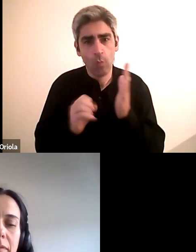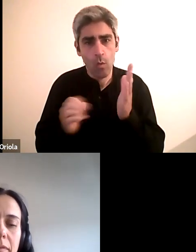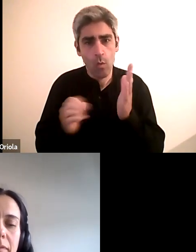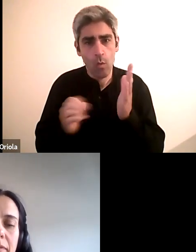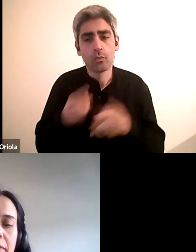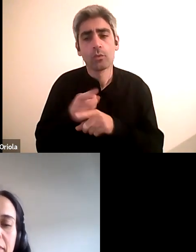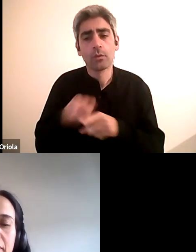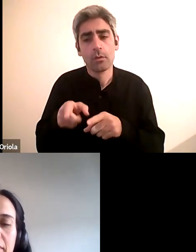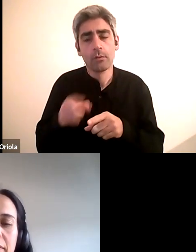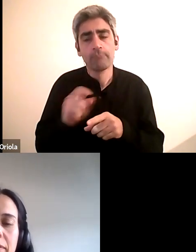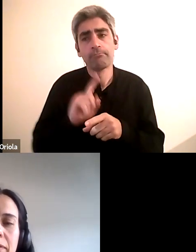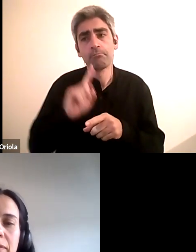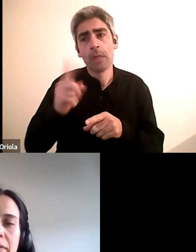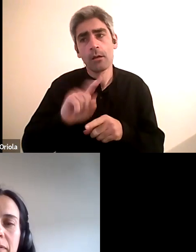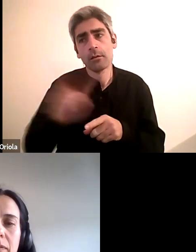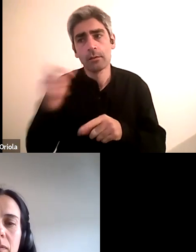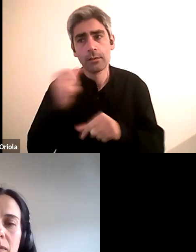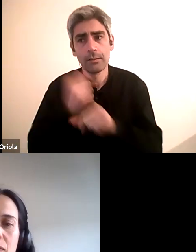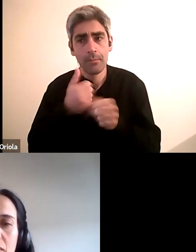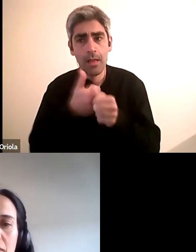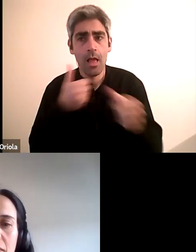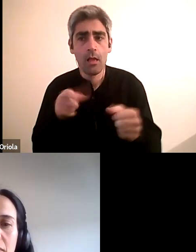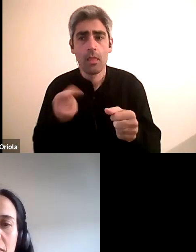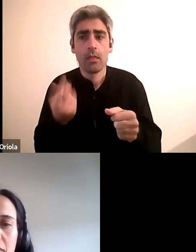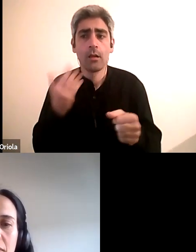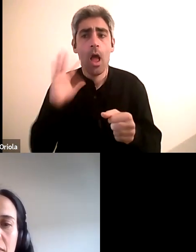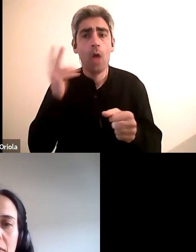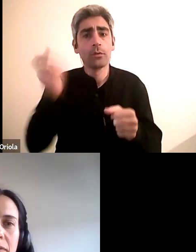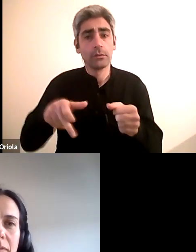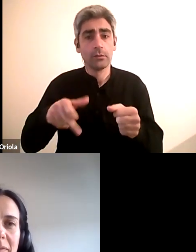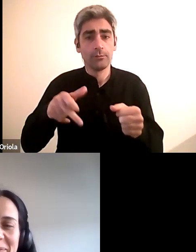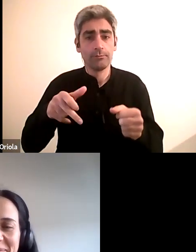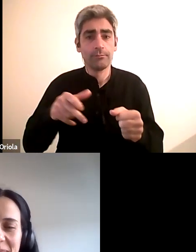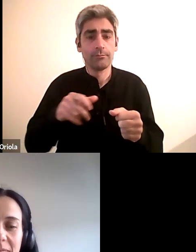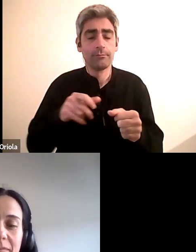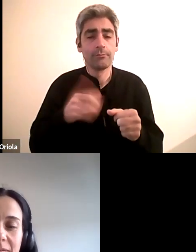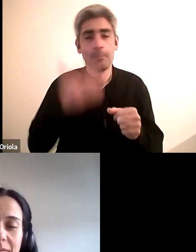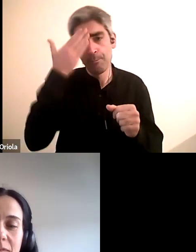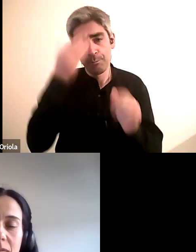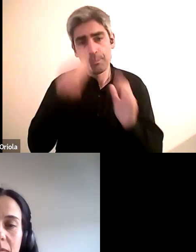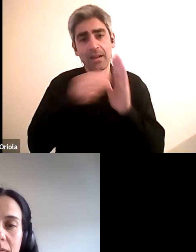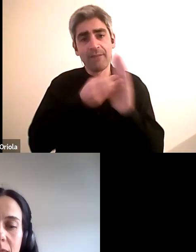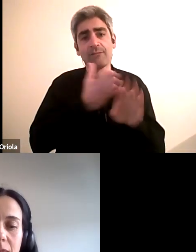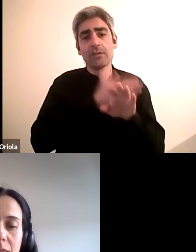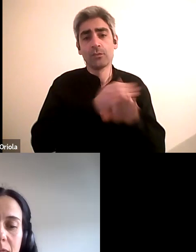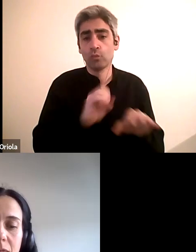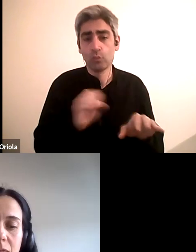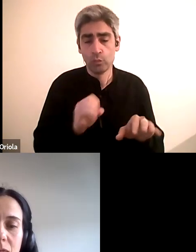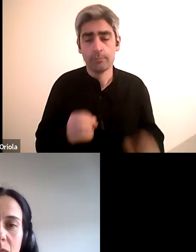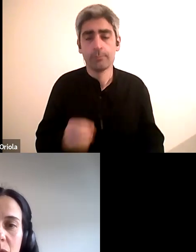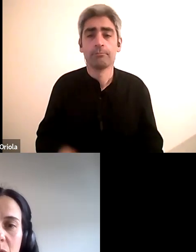recurso sistemático ao teletrabalho é recente. E, como disse, em todo o